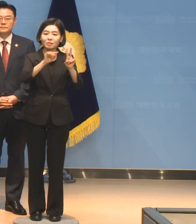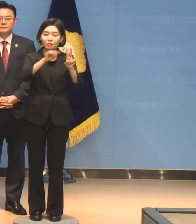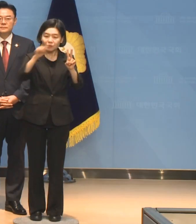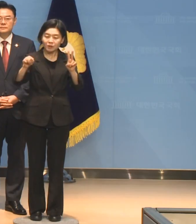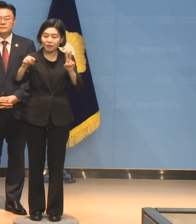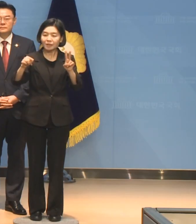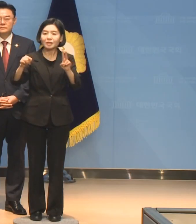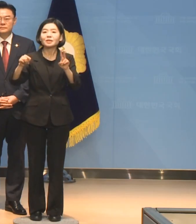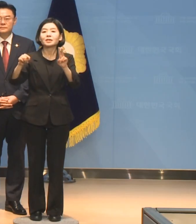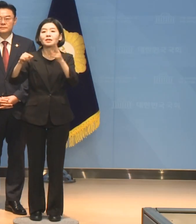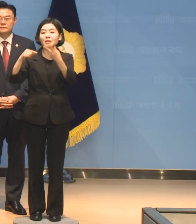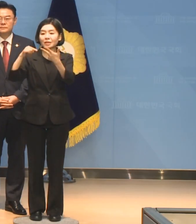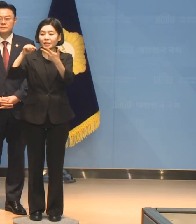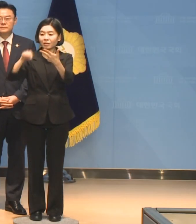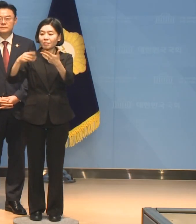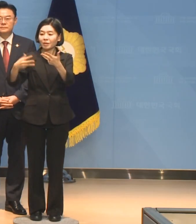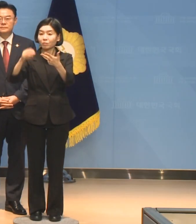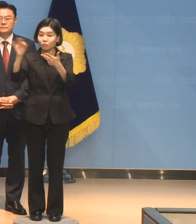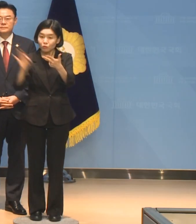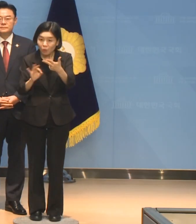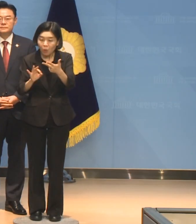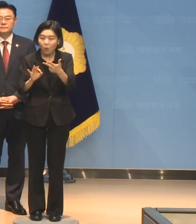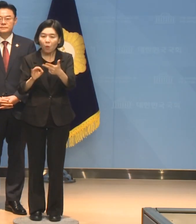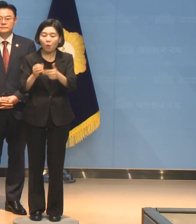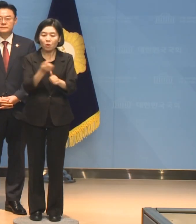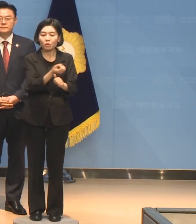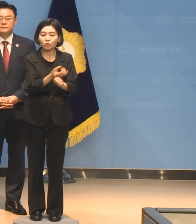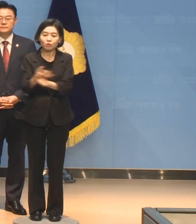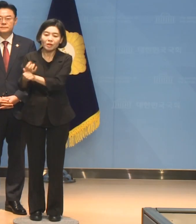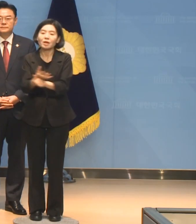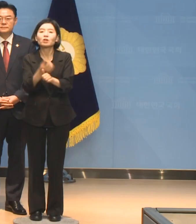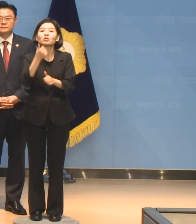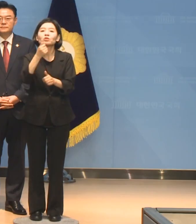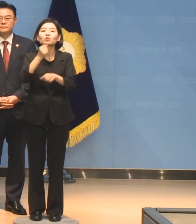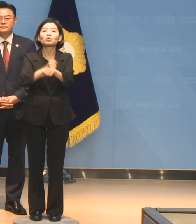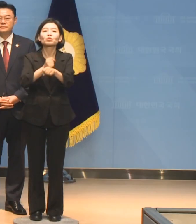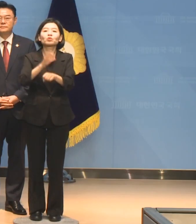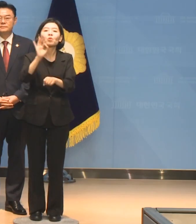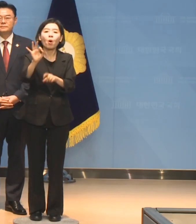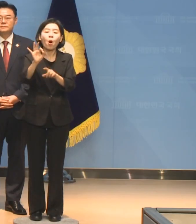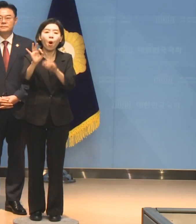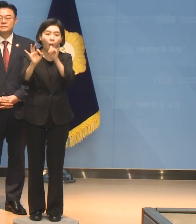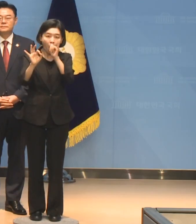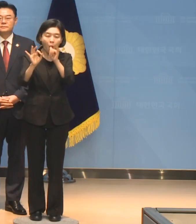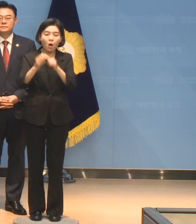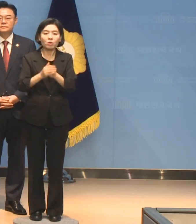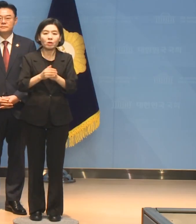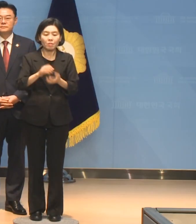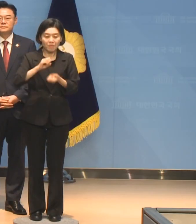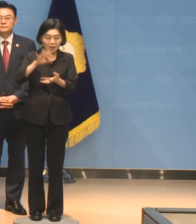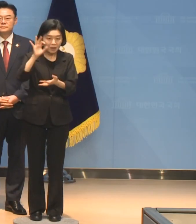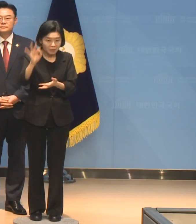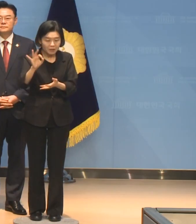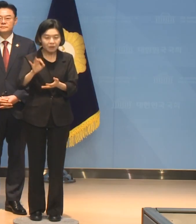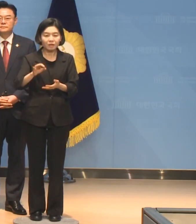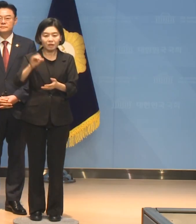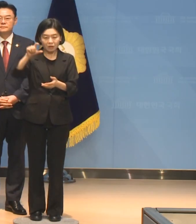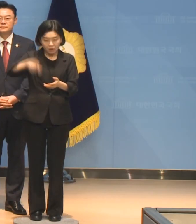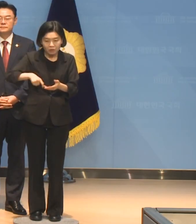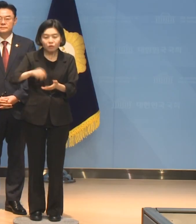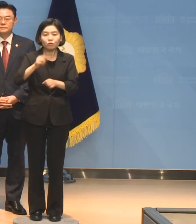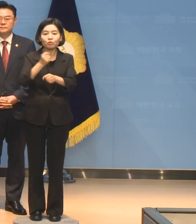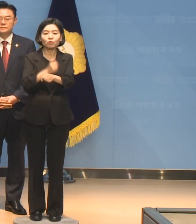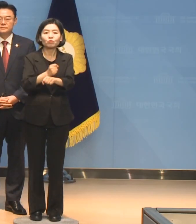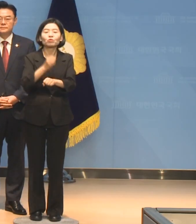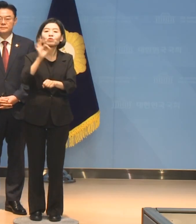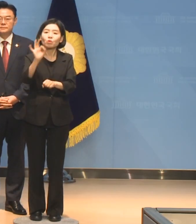7.8%까지 중개 수수료를 받고 있습니다. 여기에 더해서 배달비, 그리고 결제 수수료, 그리고 부가가치세 이런 것들까지